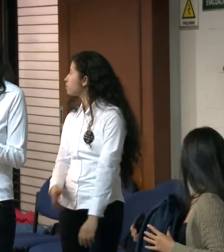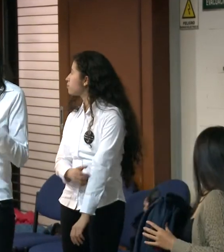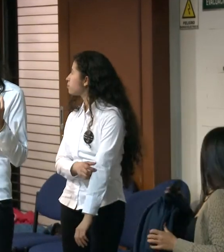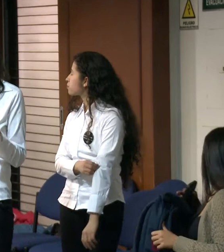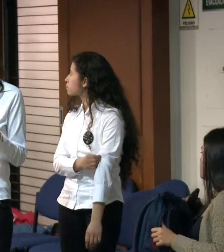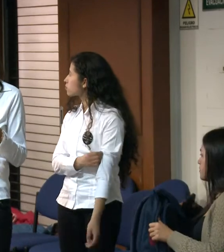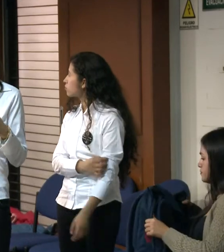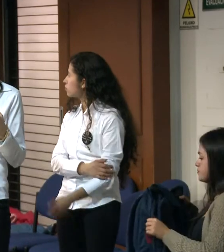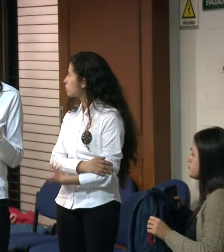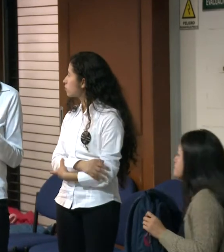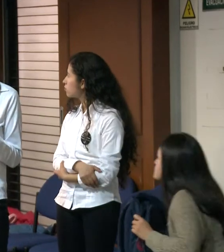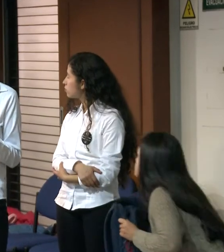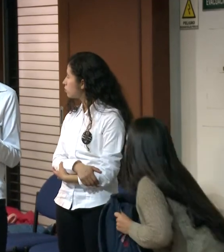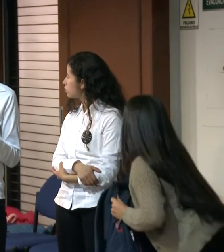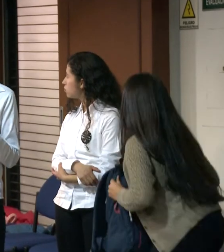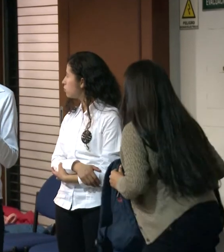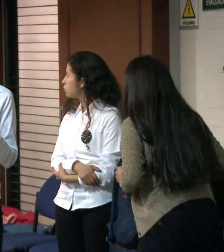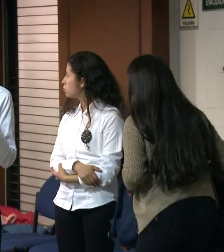que